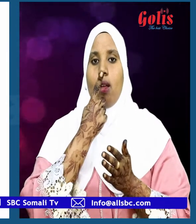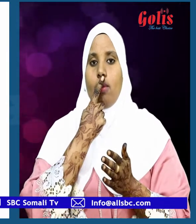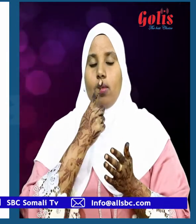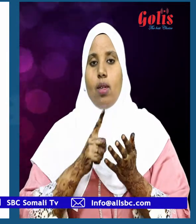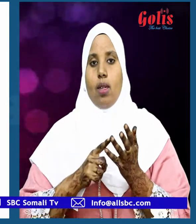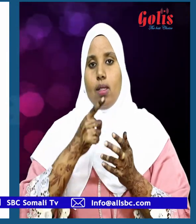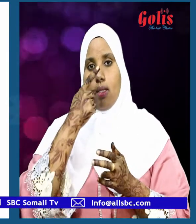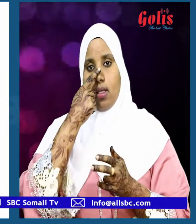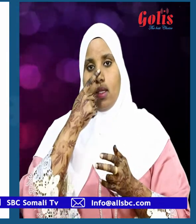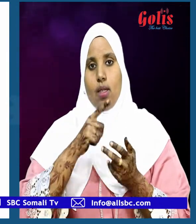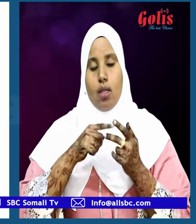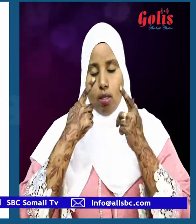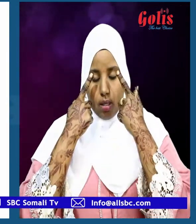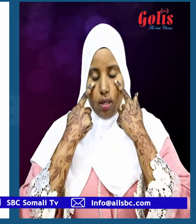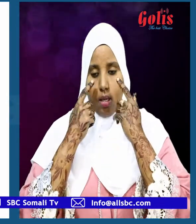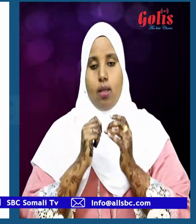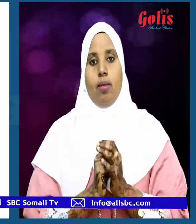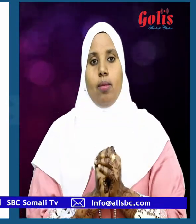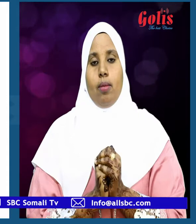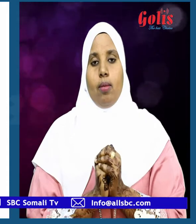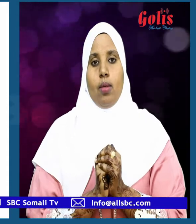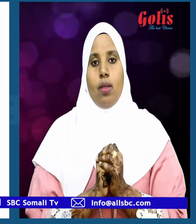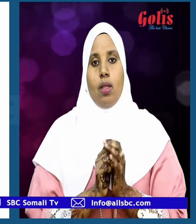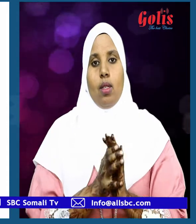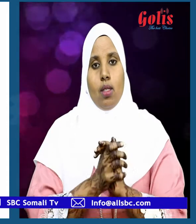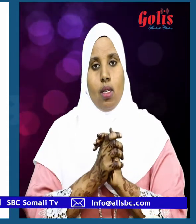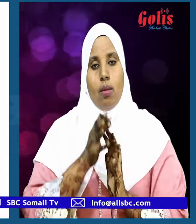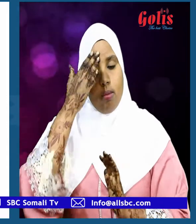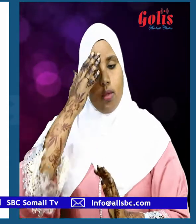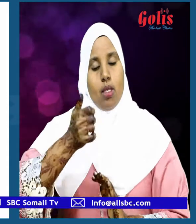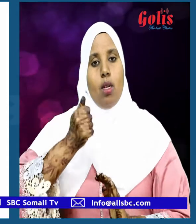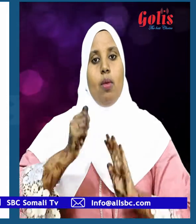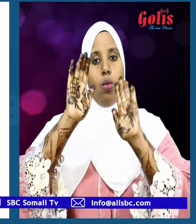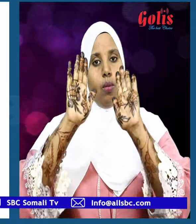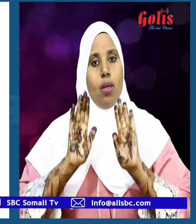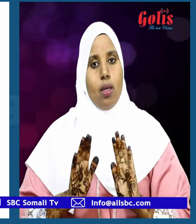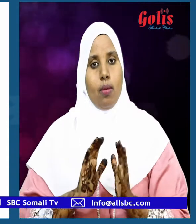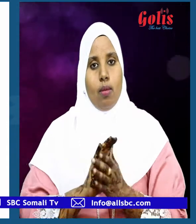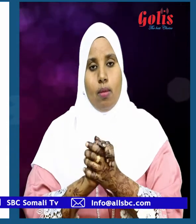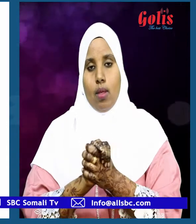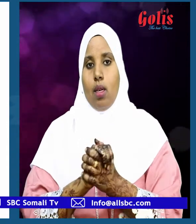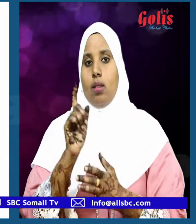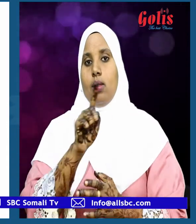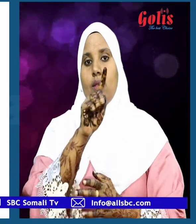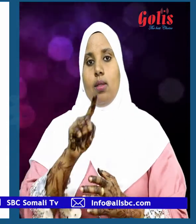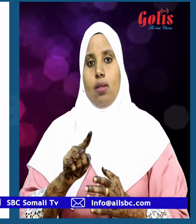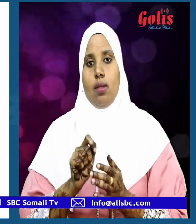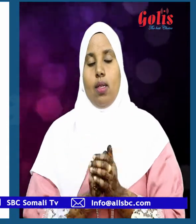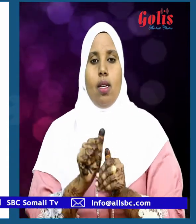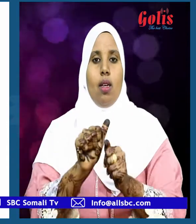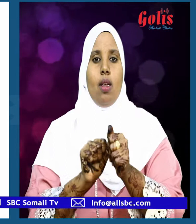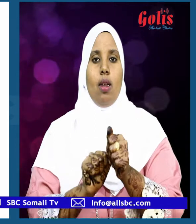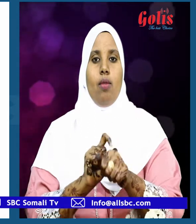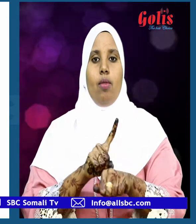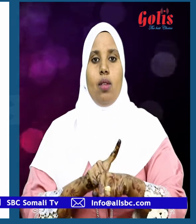afkaaga, sankaaga iyo indhahaaga. Isku salaama, assalaamu calaykum, hana iska canqaadinina. Si joogto